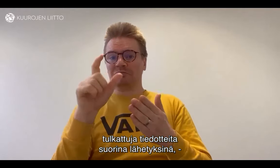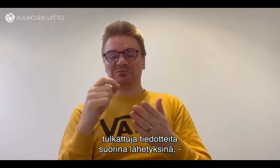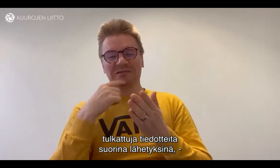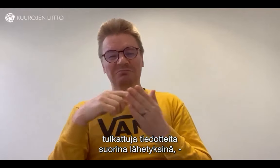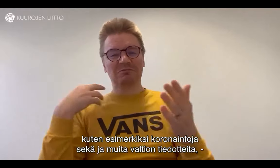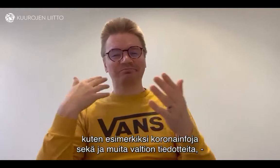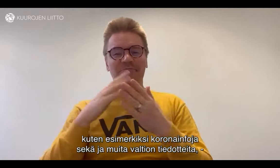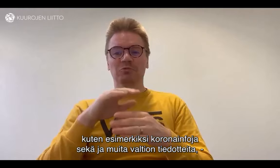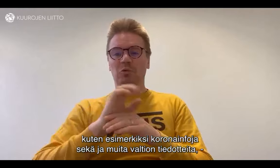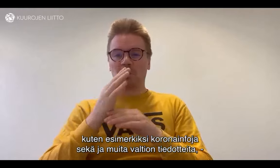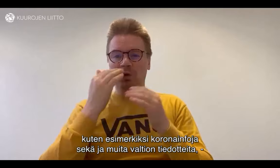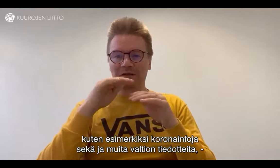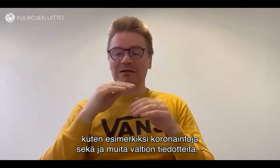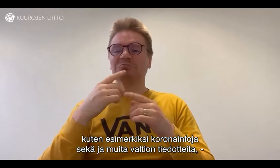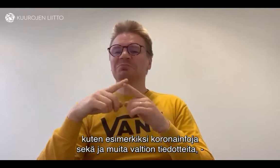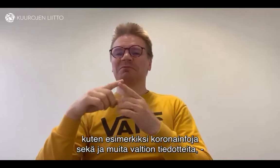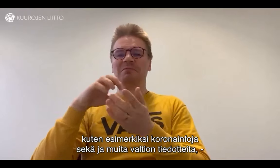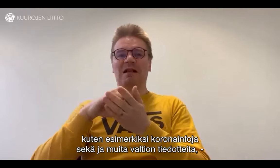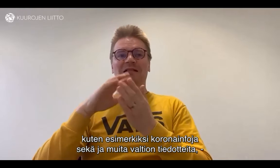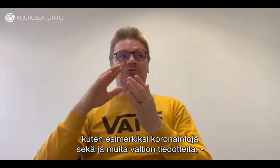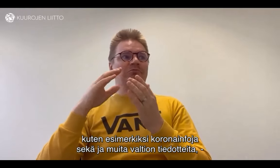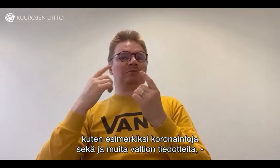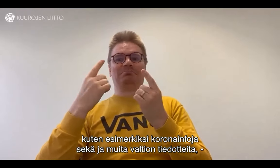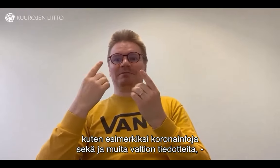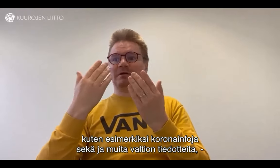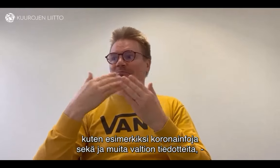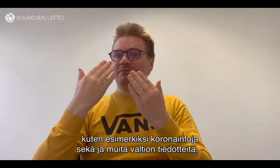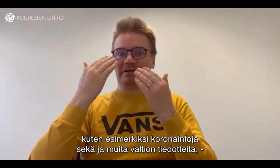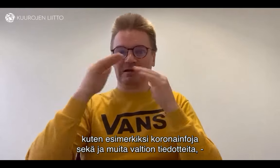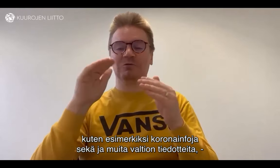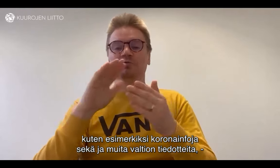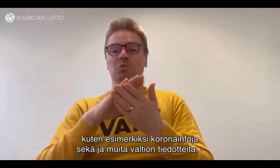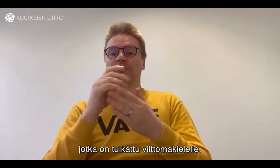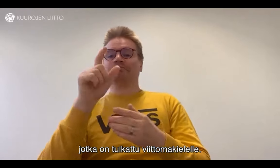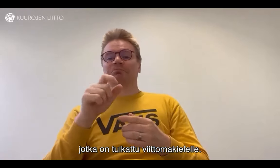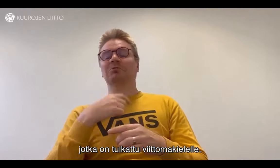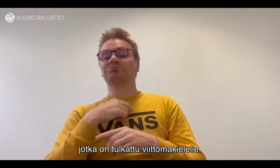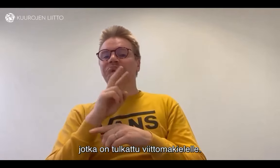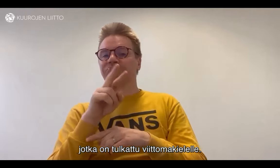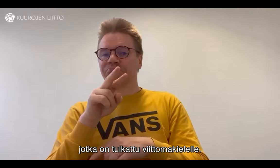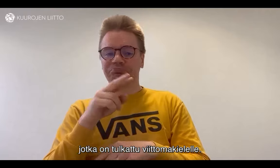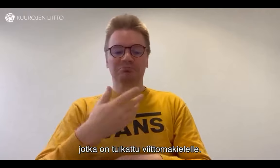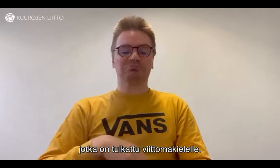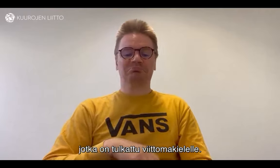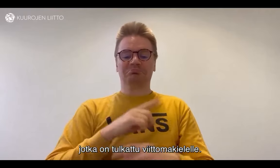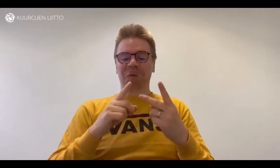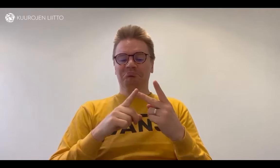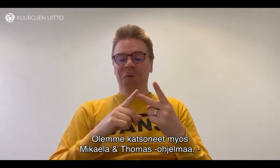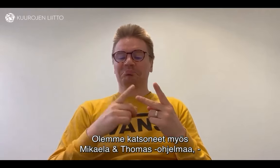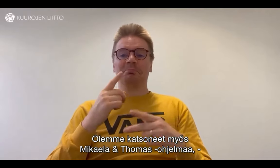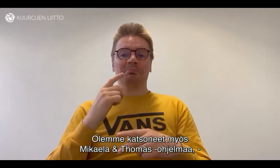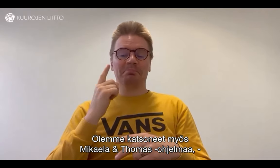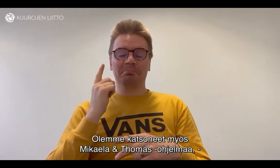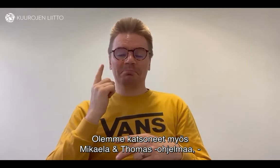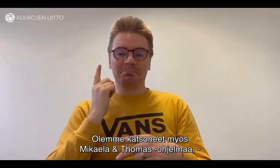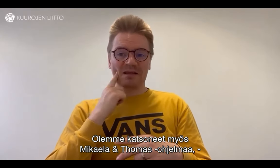tulkattuja tiedotteita suorina lähetyksinä, kuten esimerkiksi koronainfoja sekä muita valtion tiedotteita, jotka